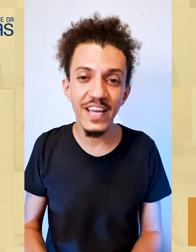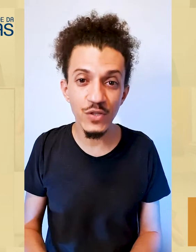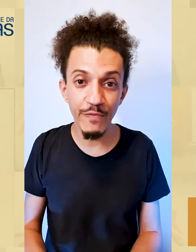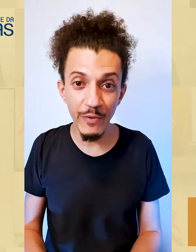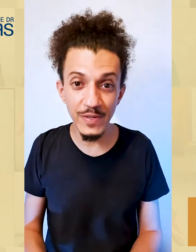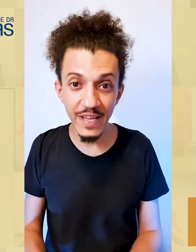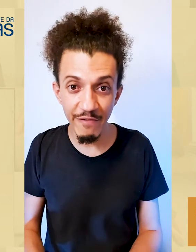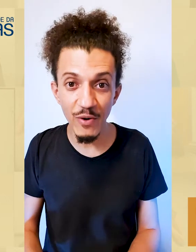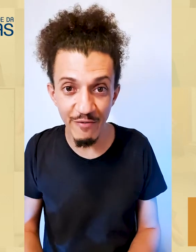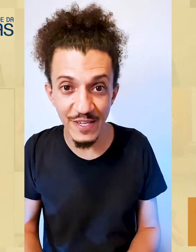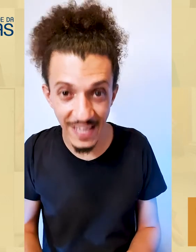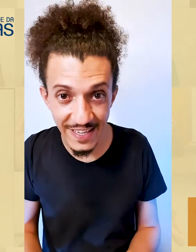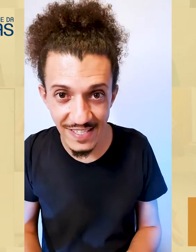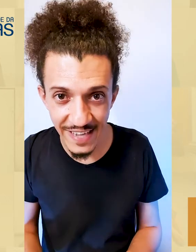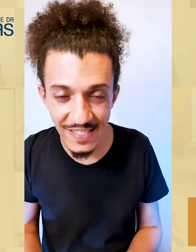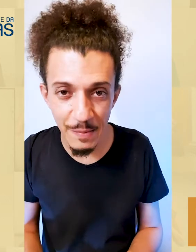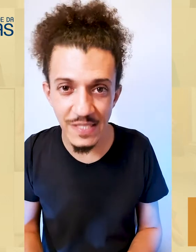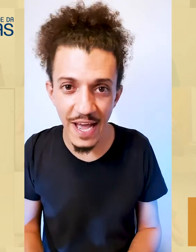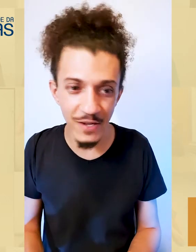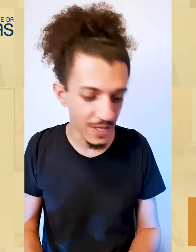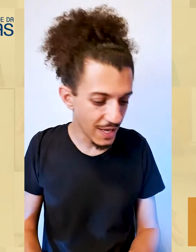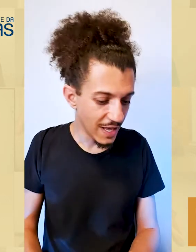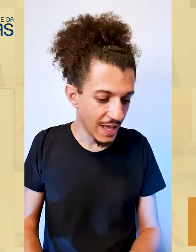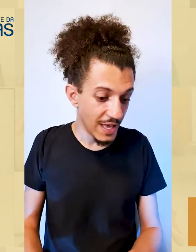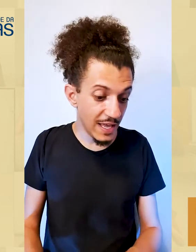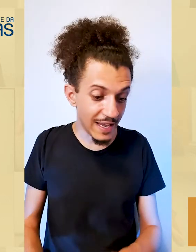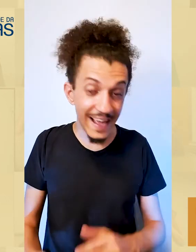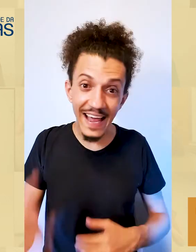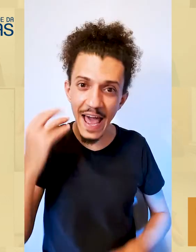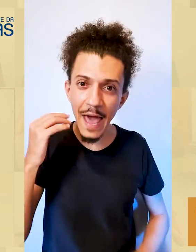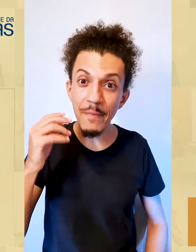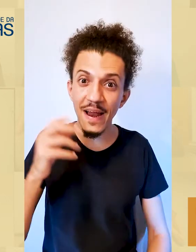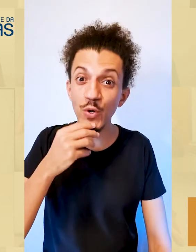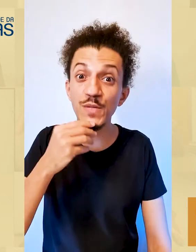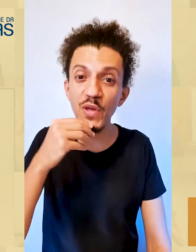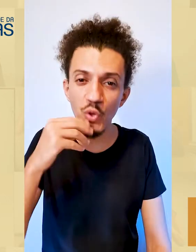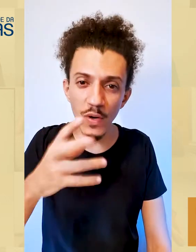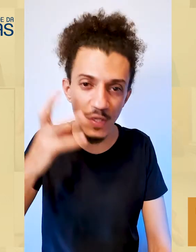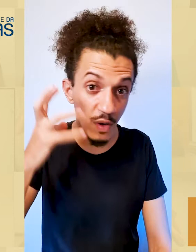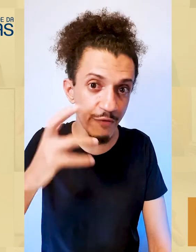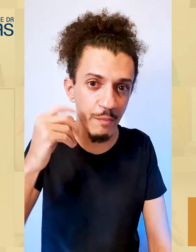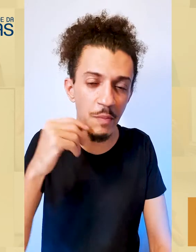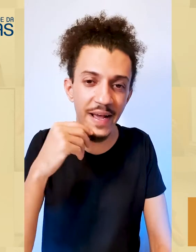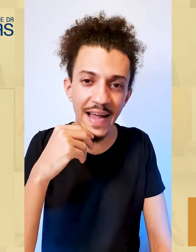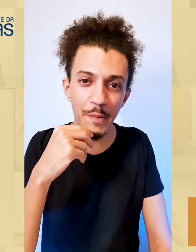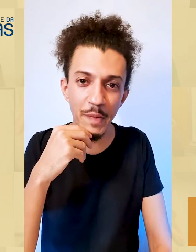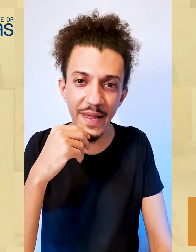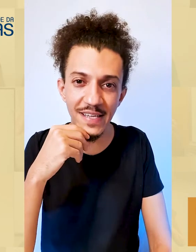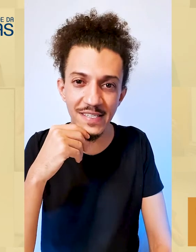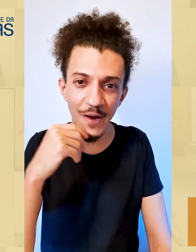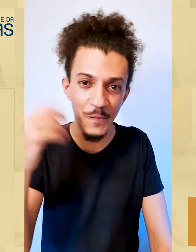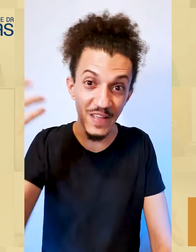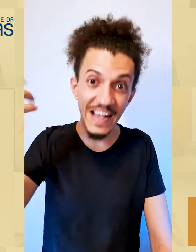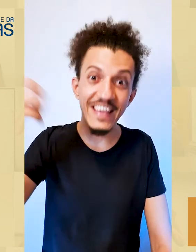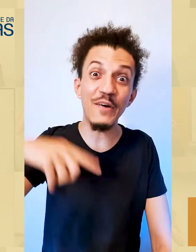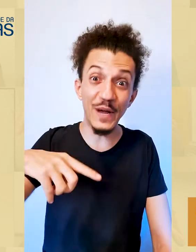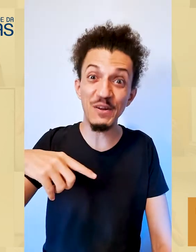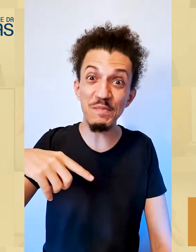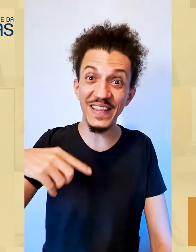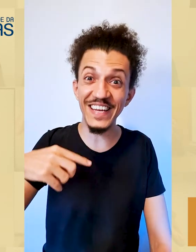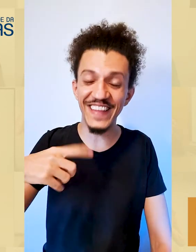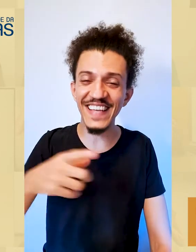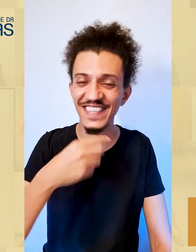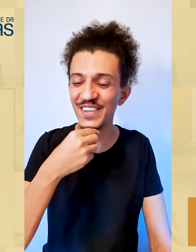gente resolveu escrever o livro Escrita de Sinais Sem Mistérios. E naquela época, lá em 2012, quando foi publicada a primeira edição, que agora